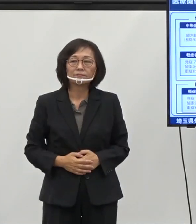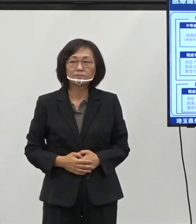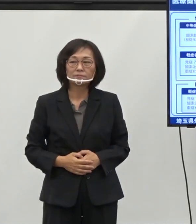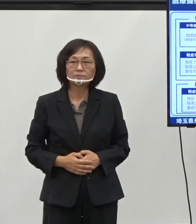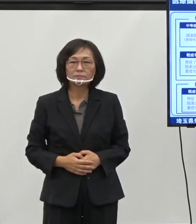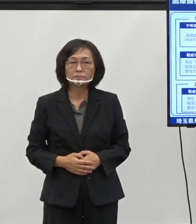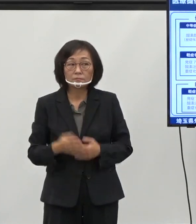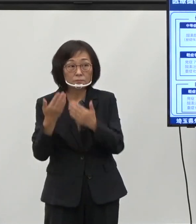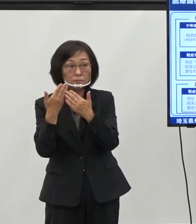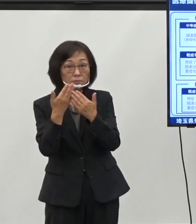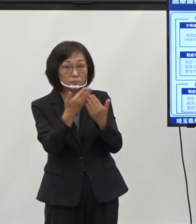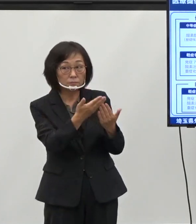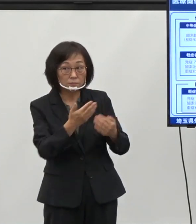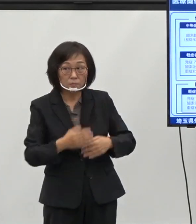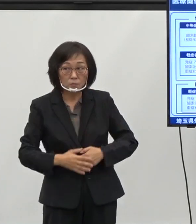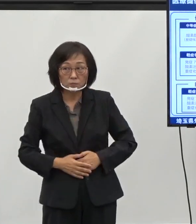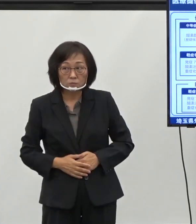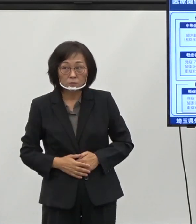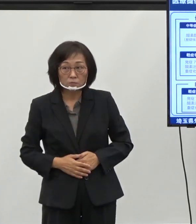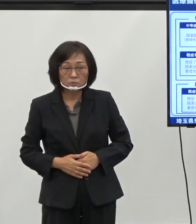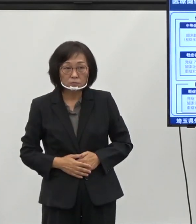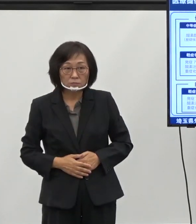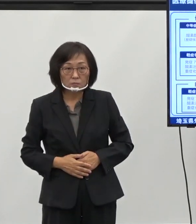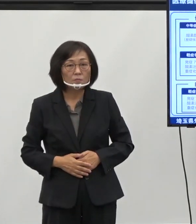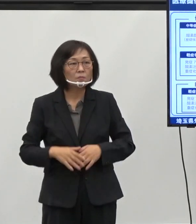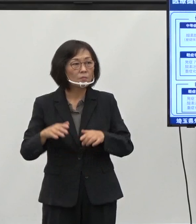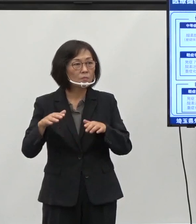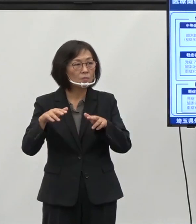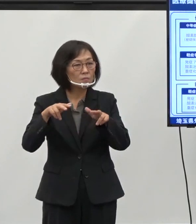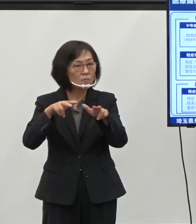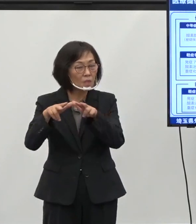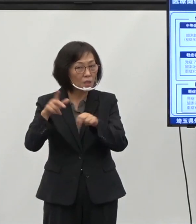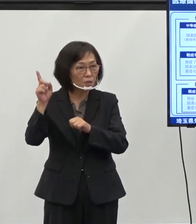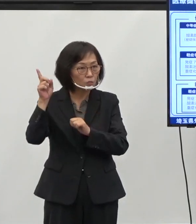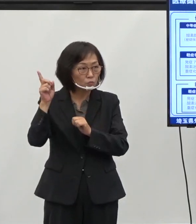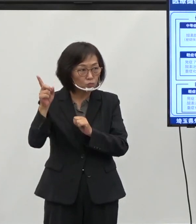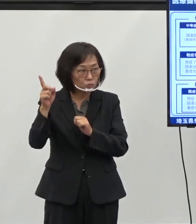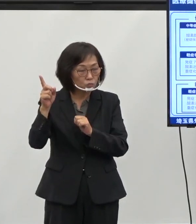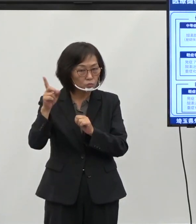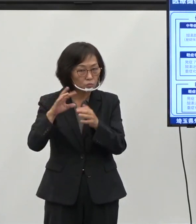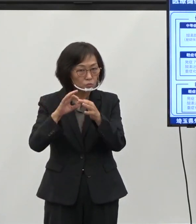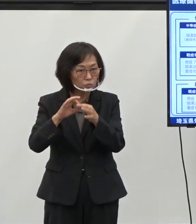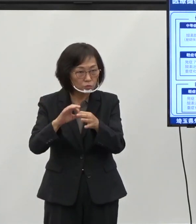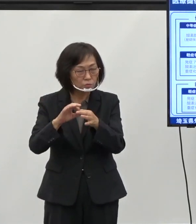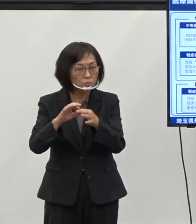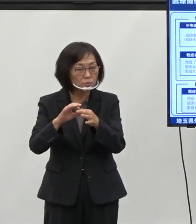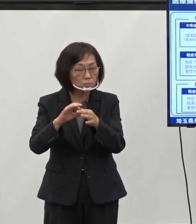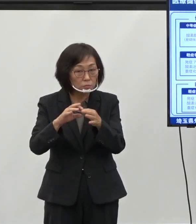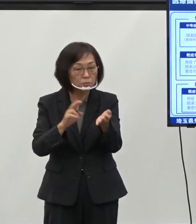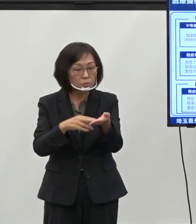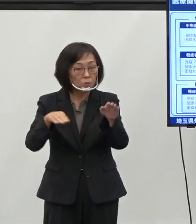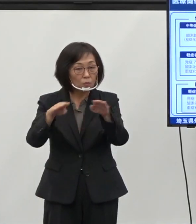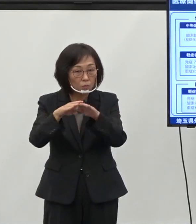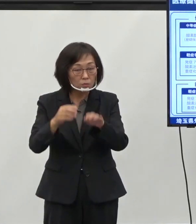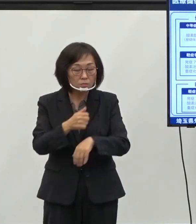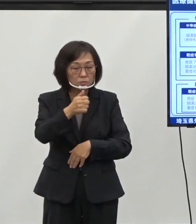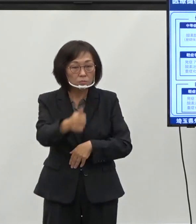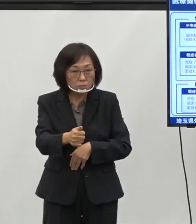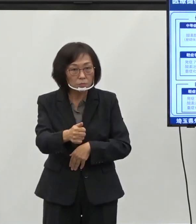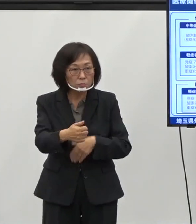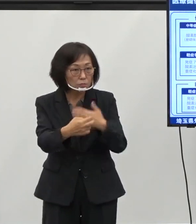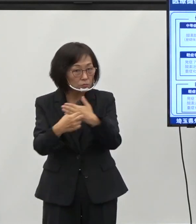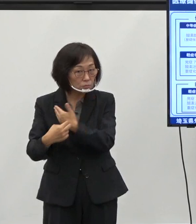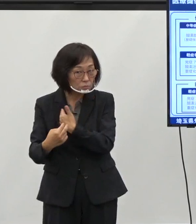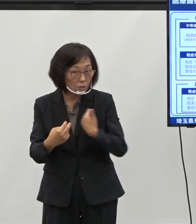あとそれに関して政府の方は知事が前からおっしゃっていました、外来診療でもカクテル療法を使えるようにということがあり